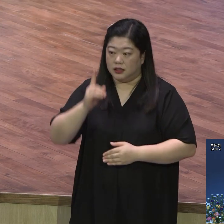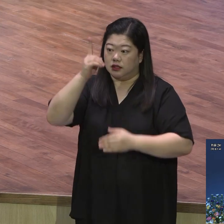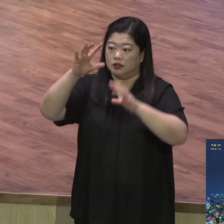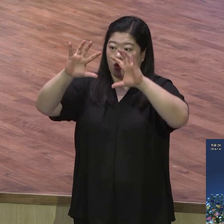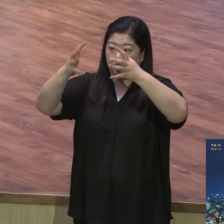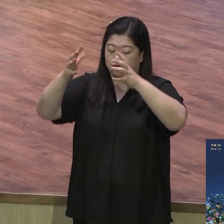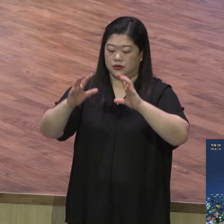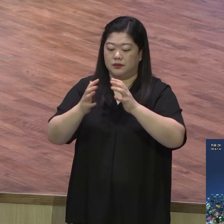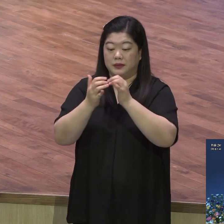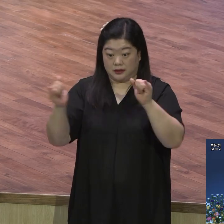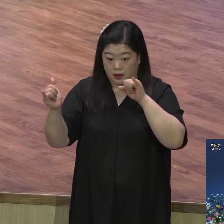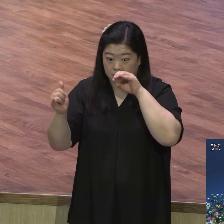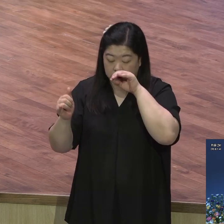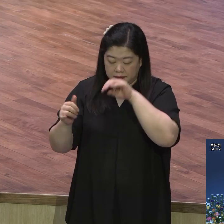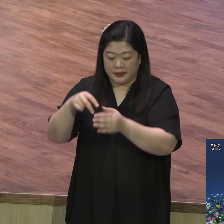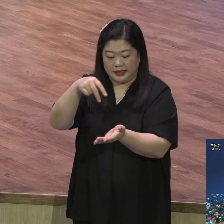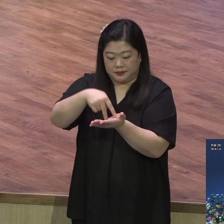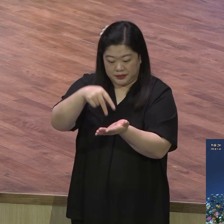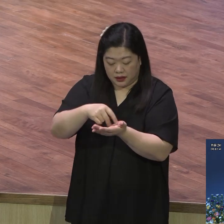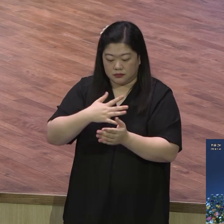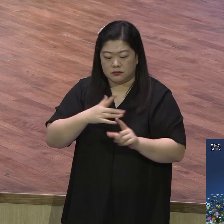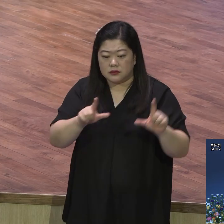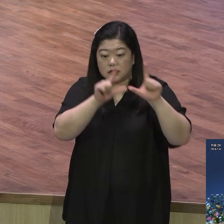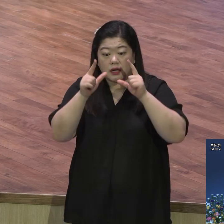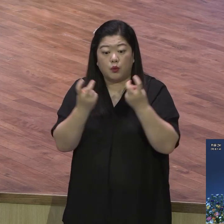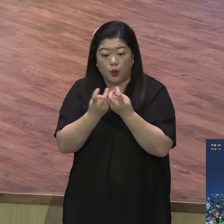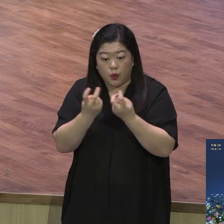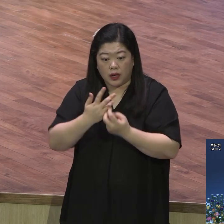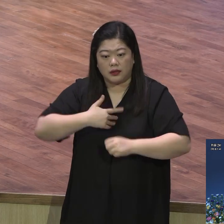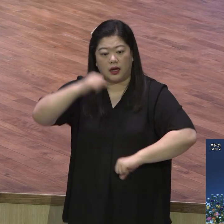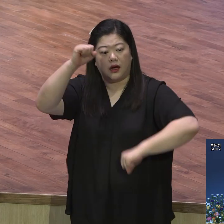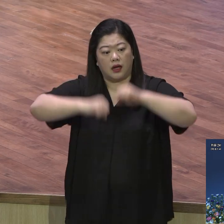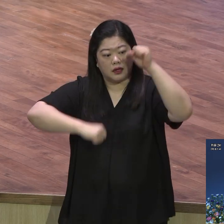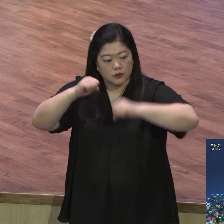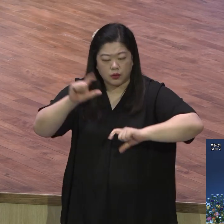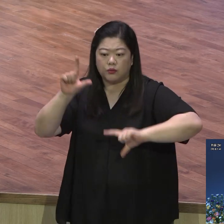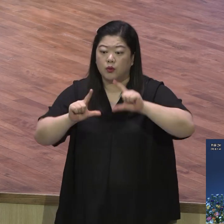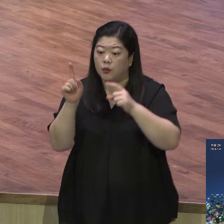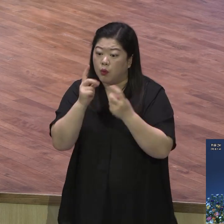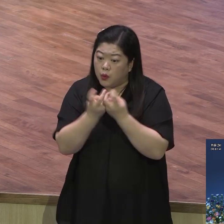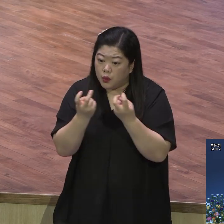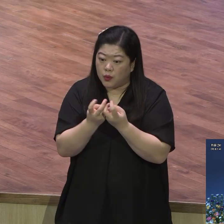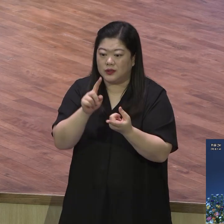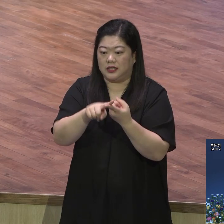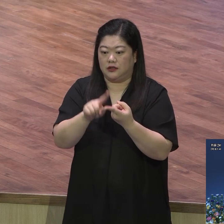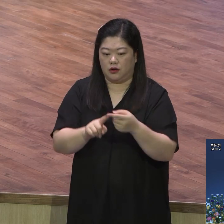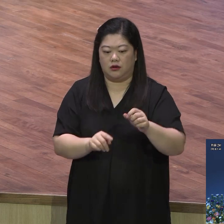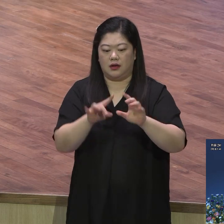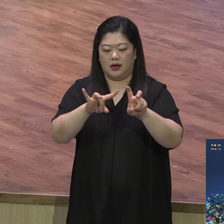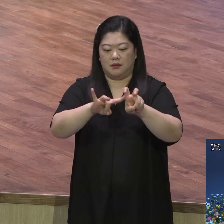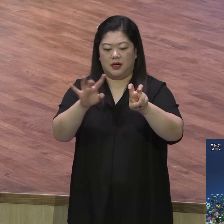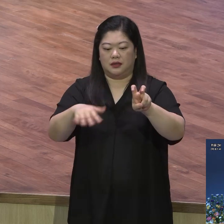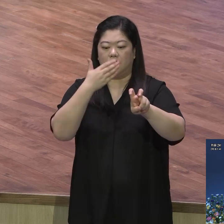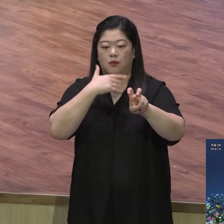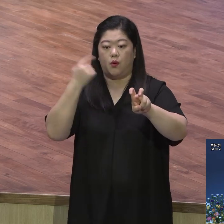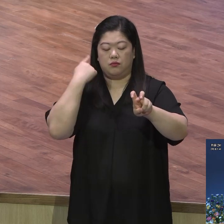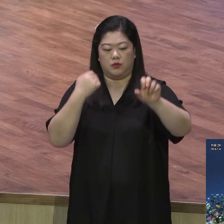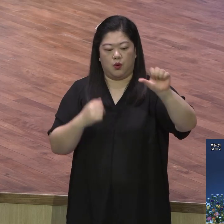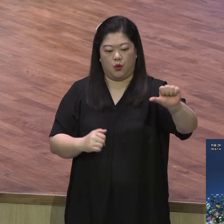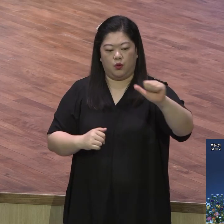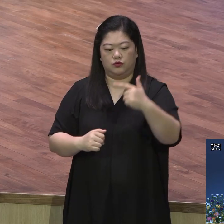살면서 어떻게 어떤 삶을 살아야 될 것이냐 하는 것을 그렇게